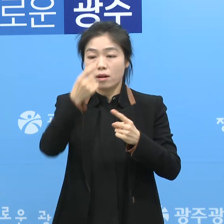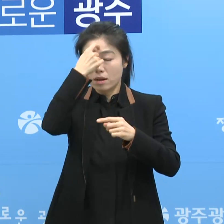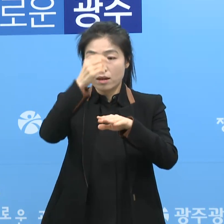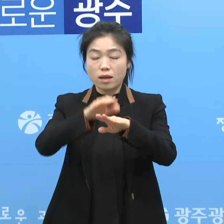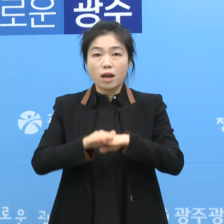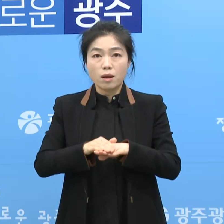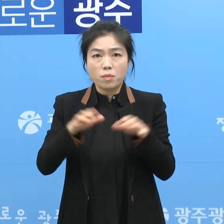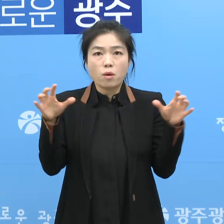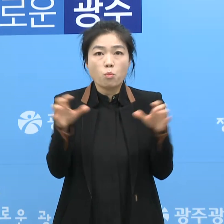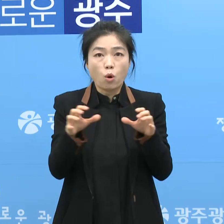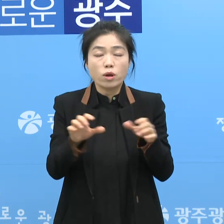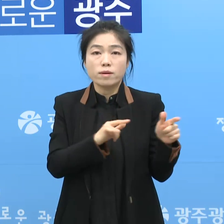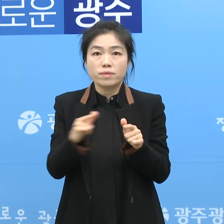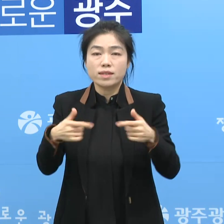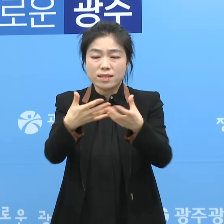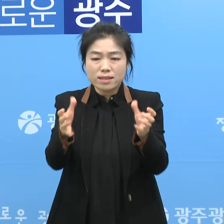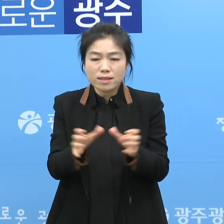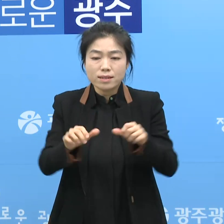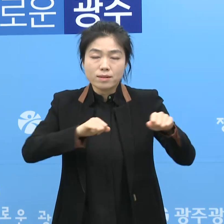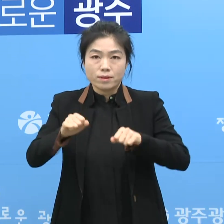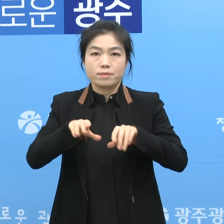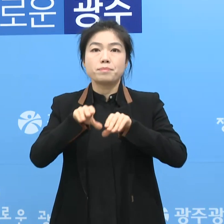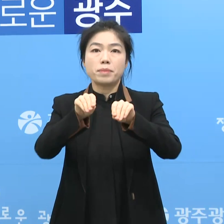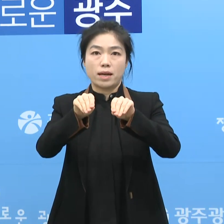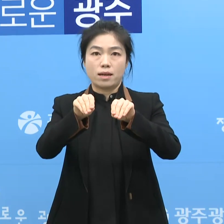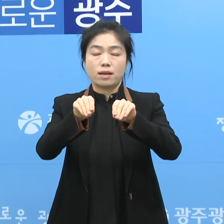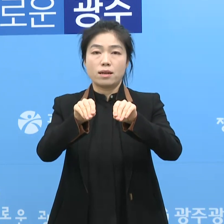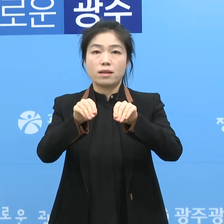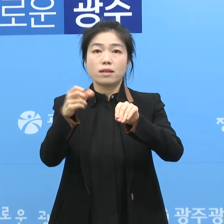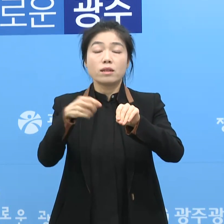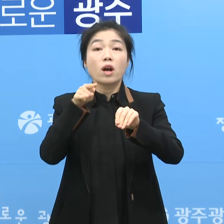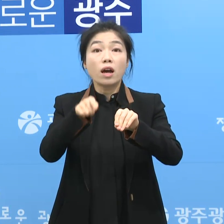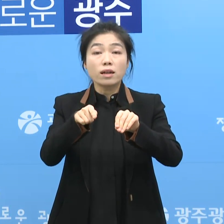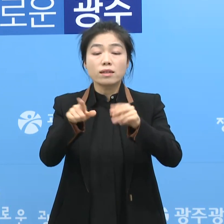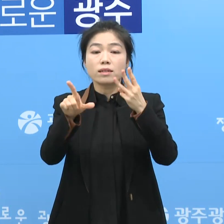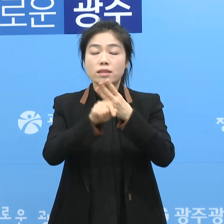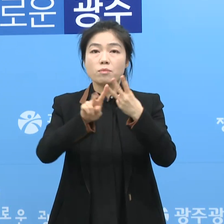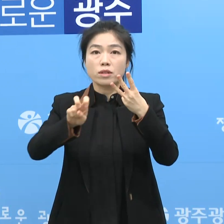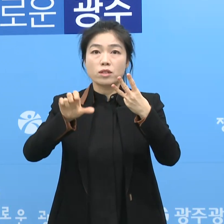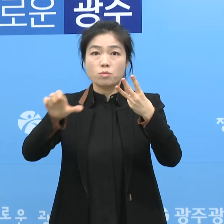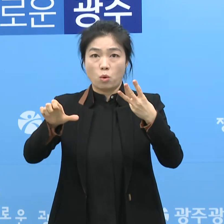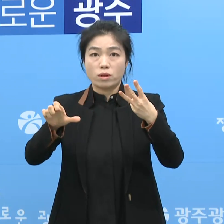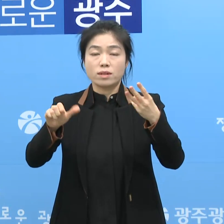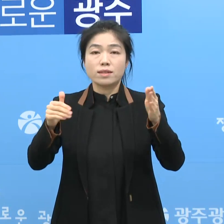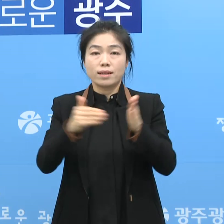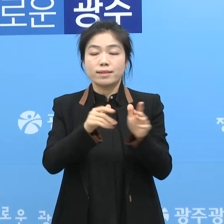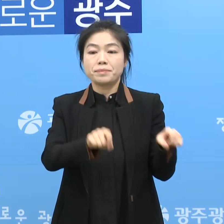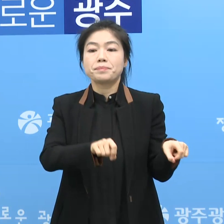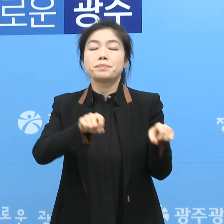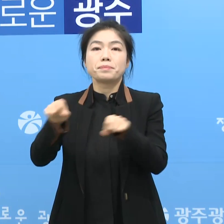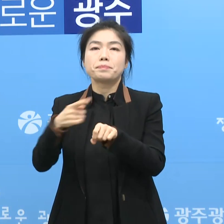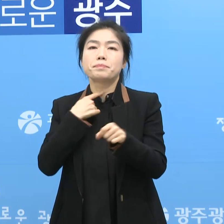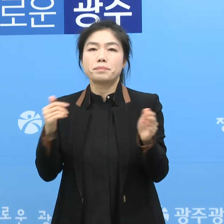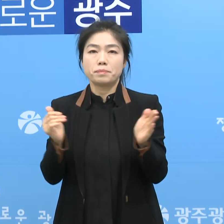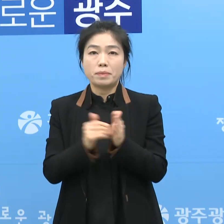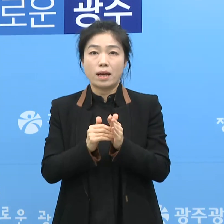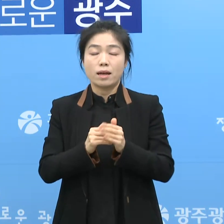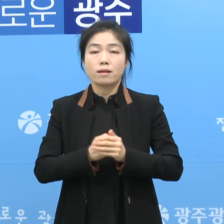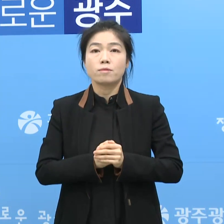예배, 모임 등 단체 활동을 금지하고 이를 3월 25일까지 연장한 바